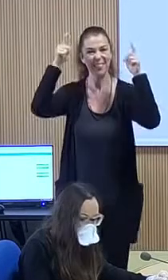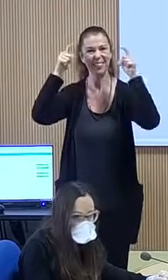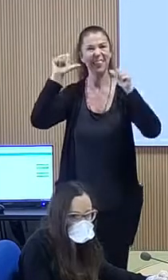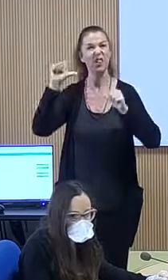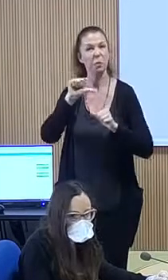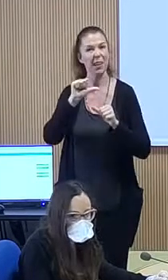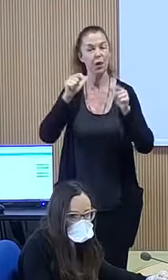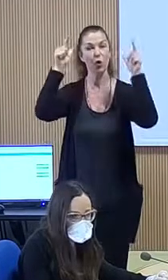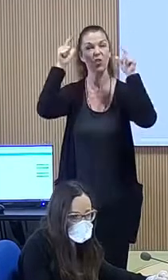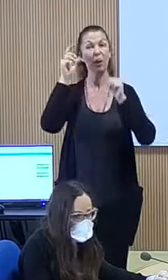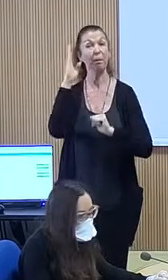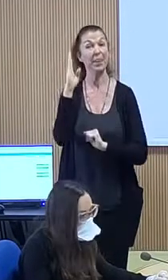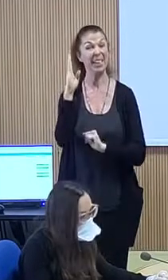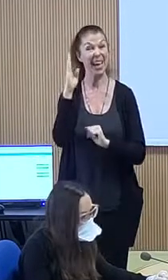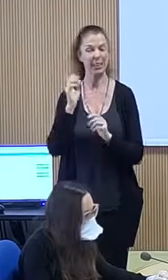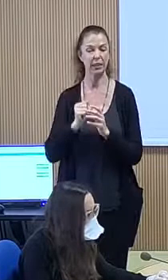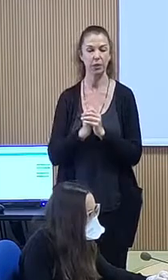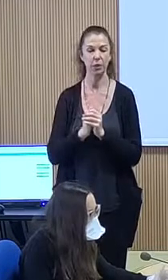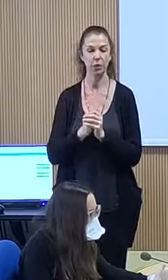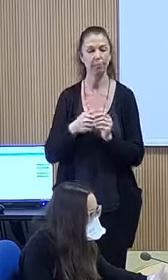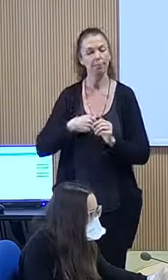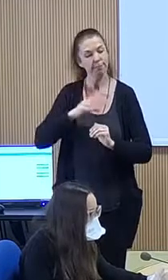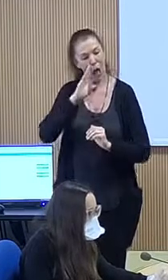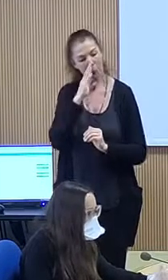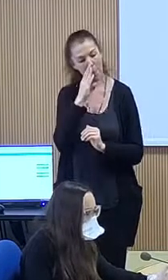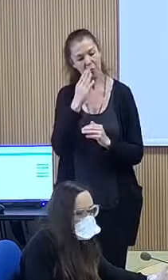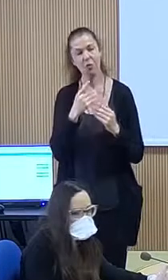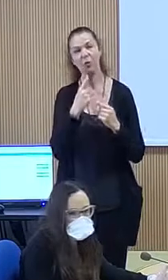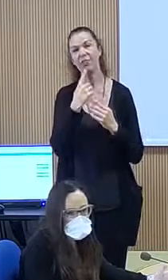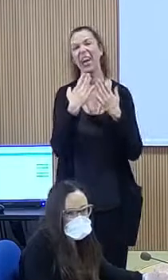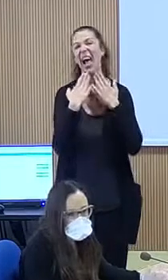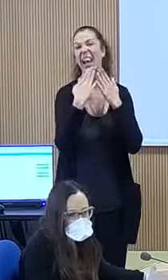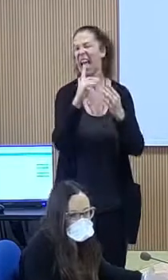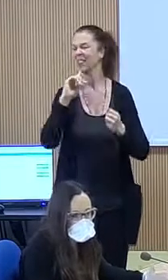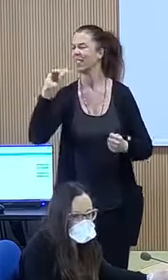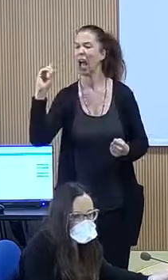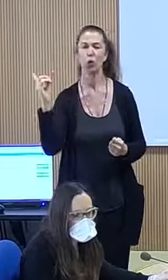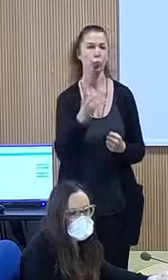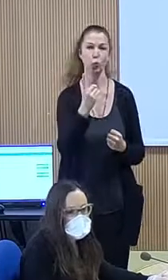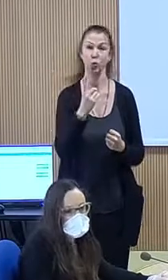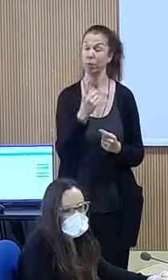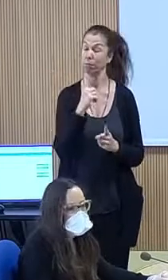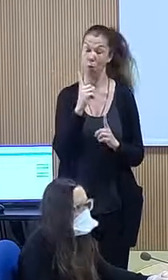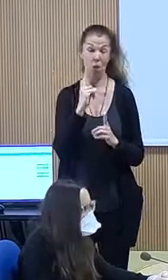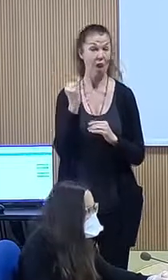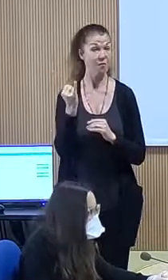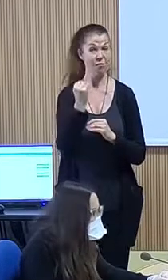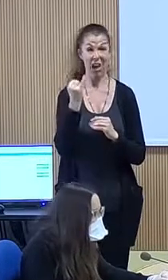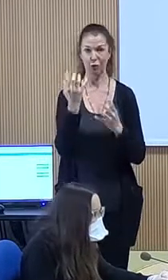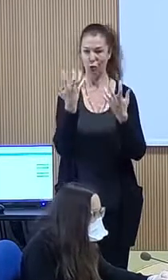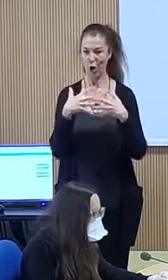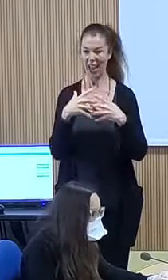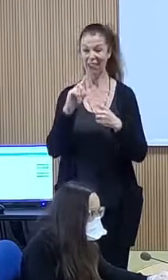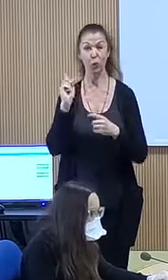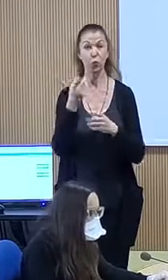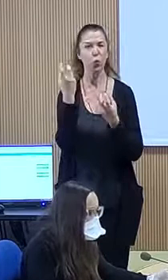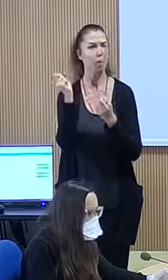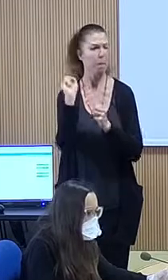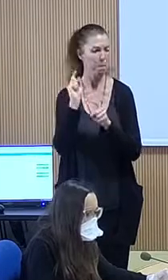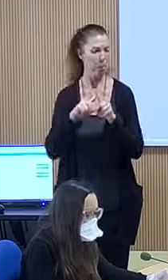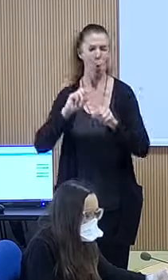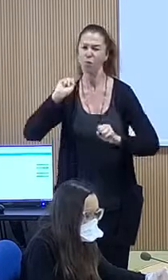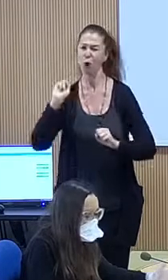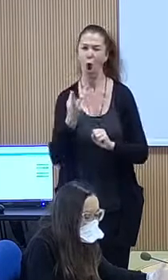approfitto per ringraziare tutti perché non è stato facile neanche organizzare in maniera anche veloce tutto questo questi servizi